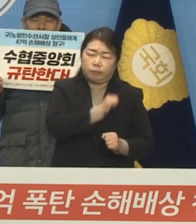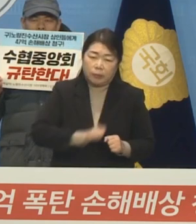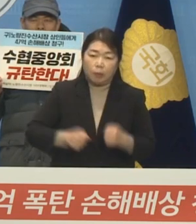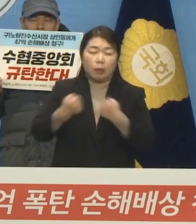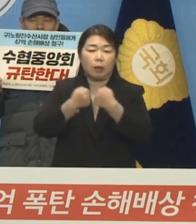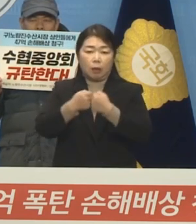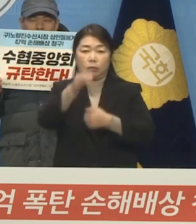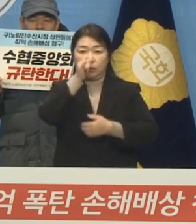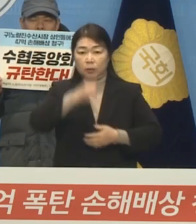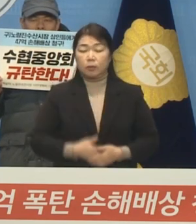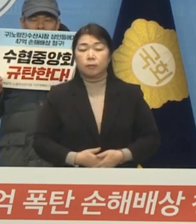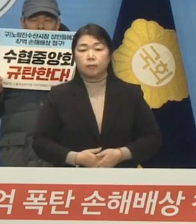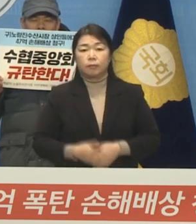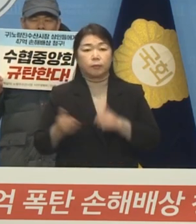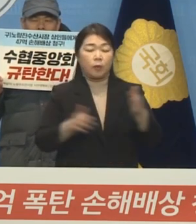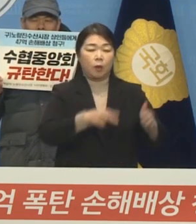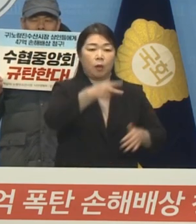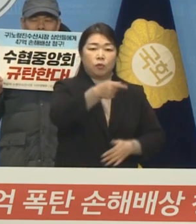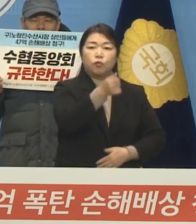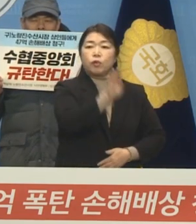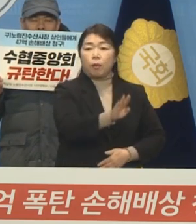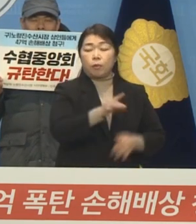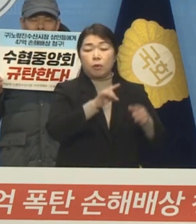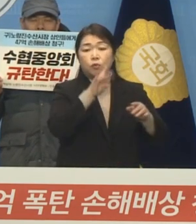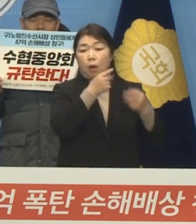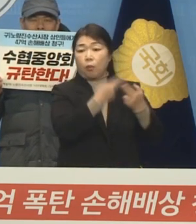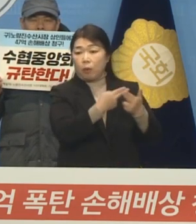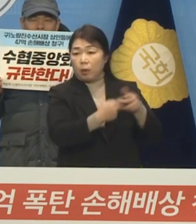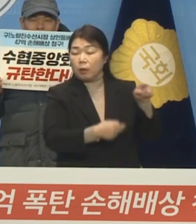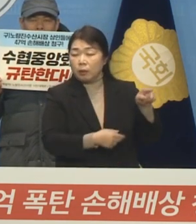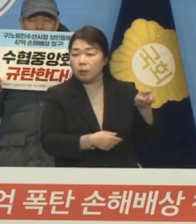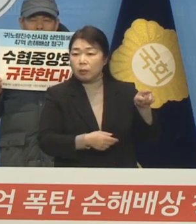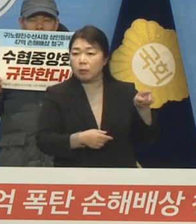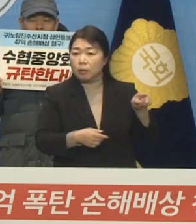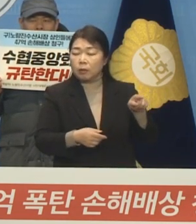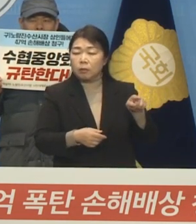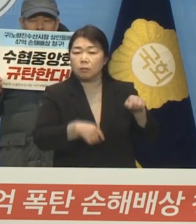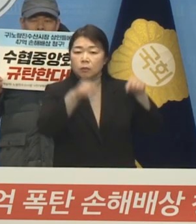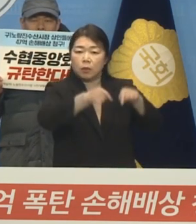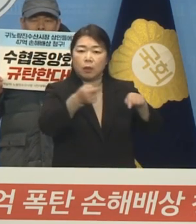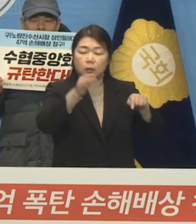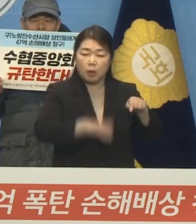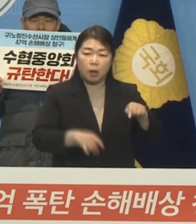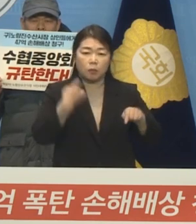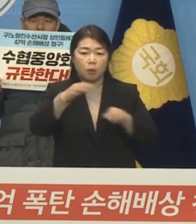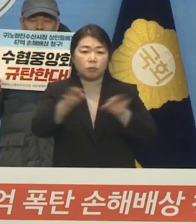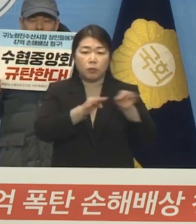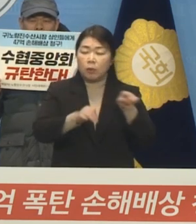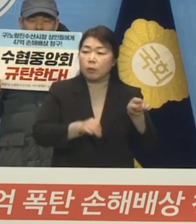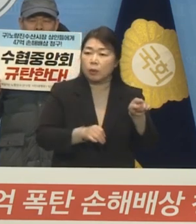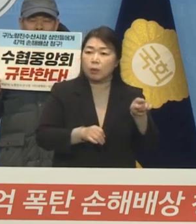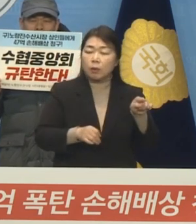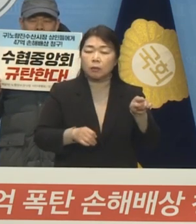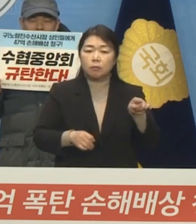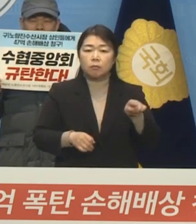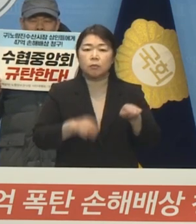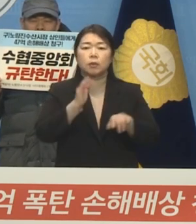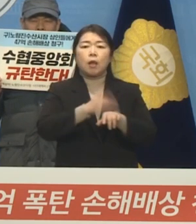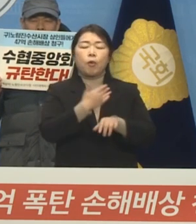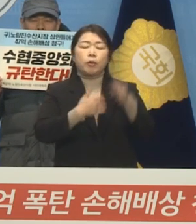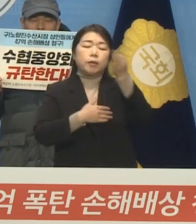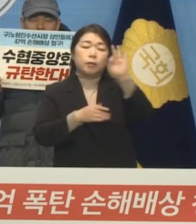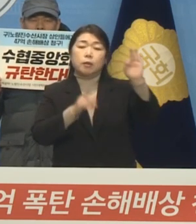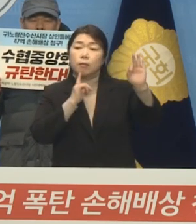몇 차례 면담을 했는데 지금 노량진 수산 주식회사는 자기네가 현대가 잘못됐다는 것을 인정을